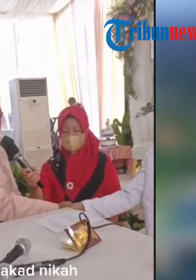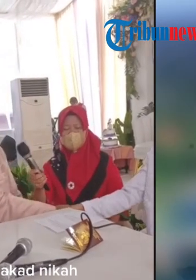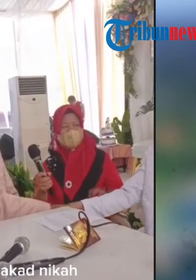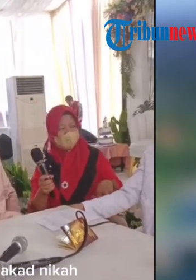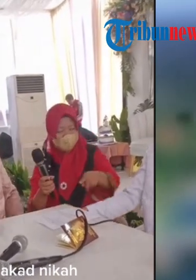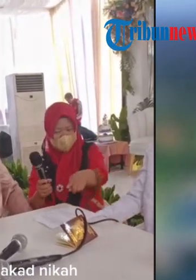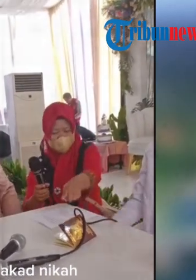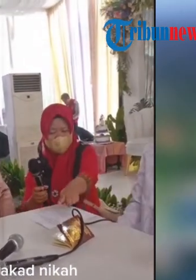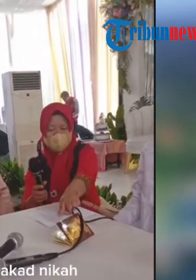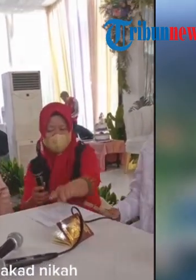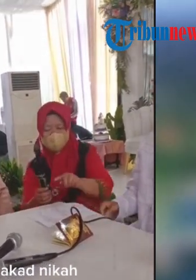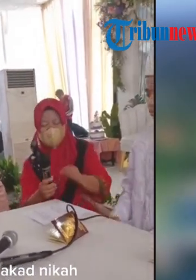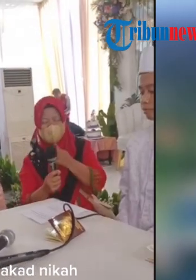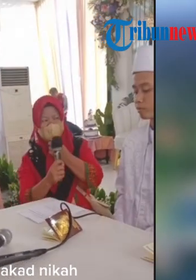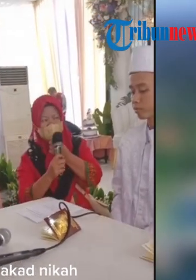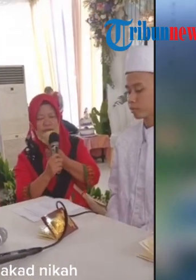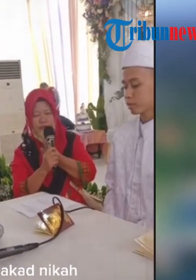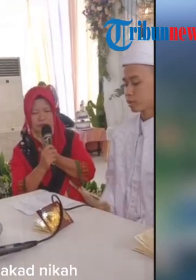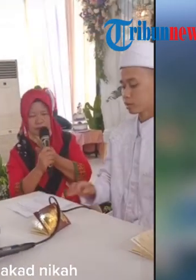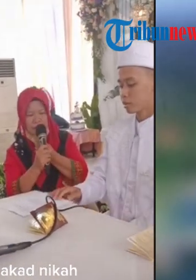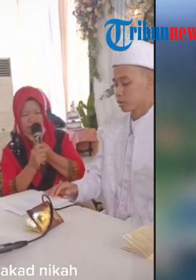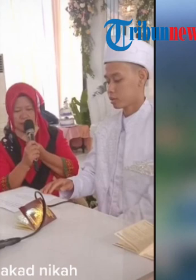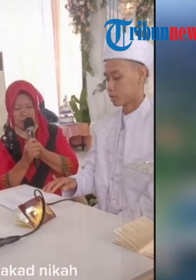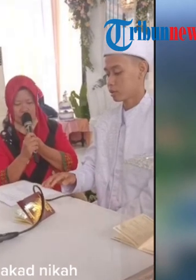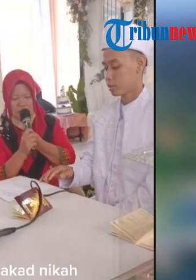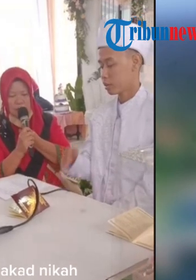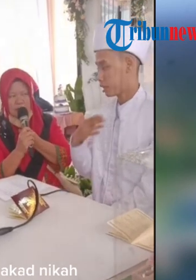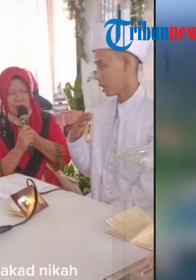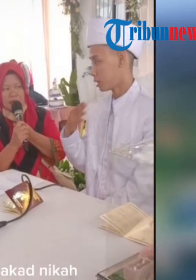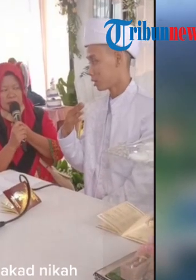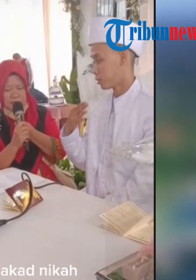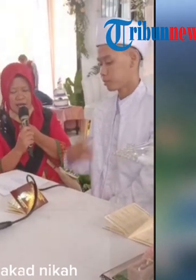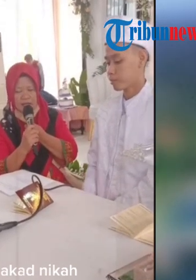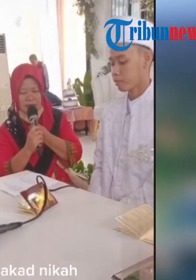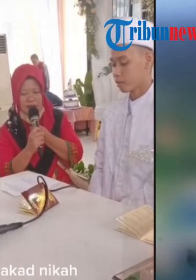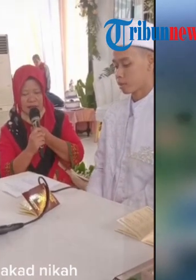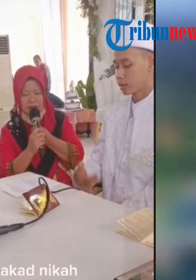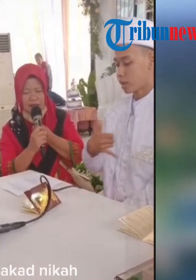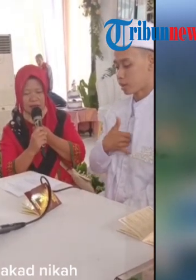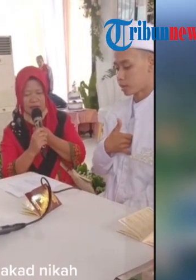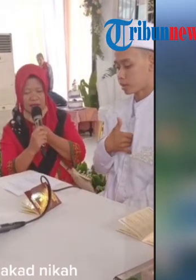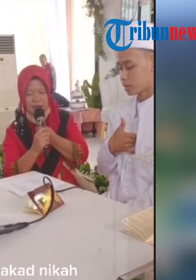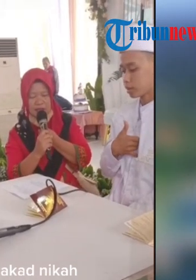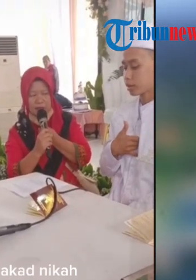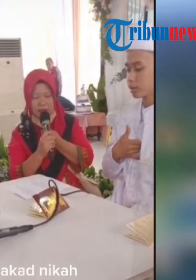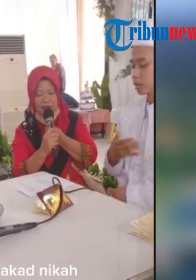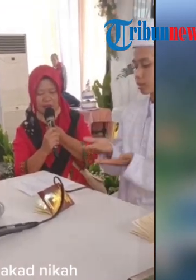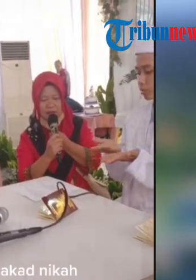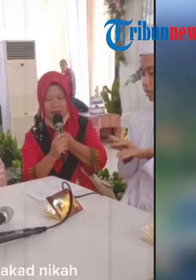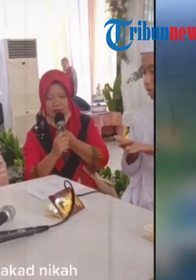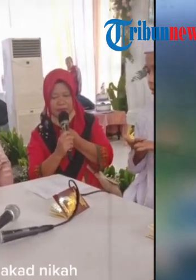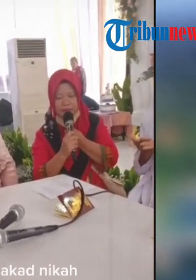19/7/2022. Sementara perekam video juga mendoakan untuk pasangan yang sudah mengikat janji sehidup semati